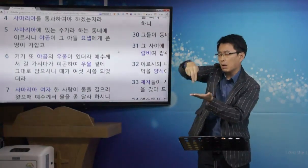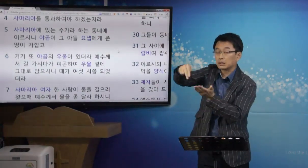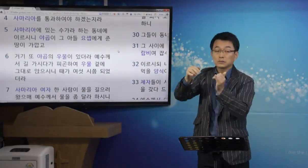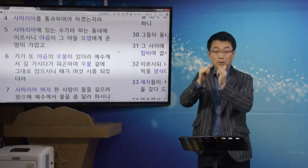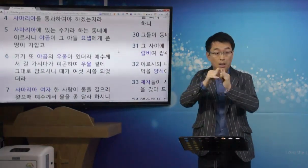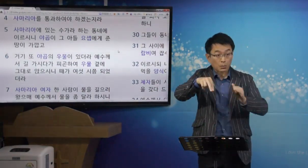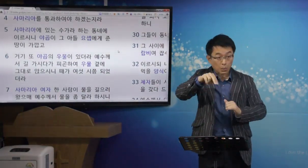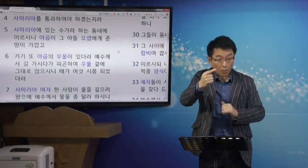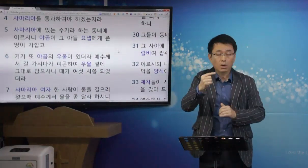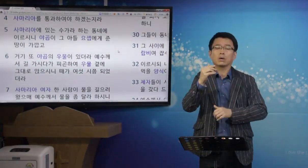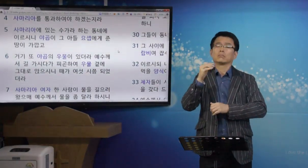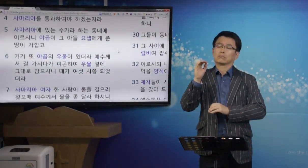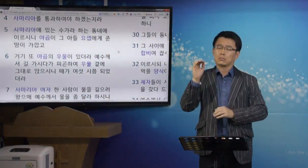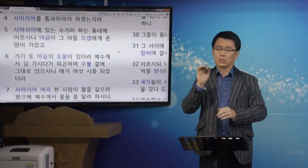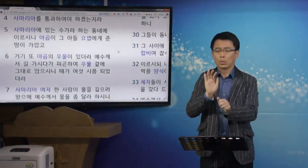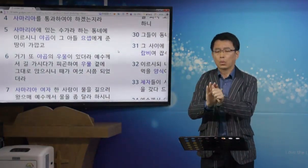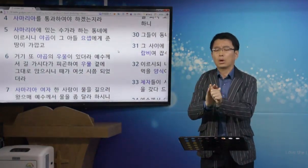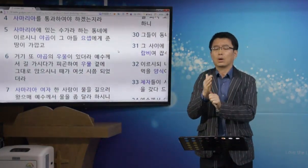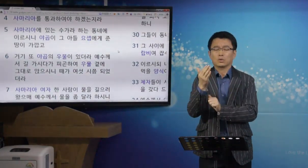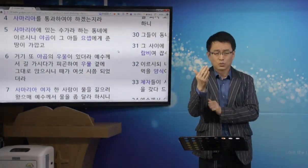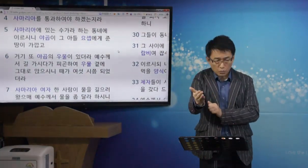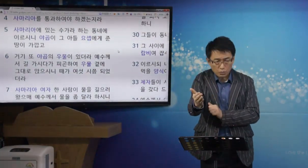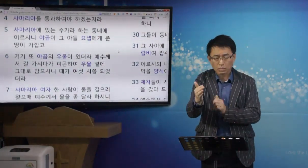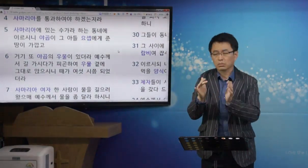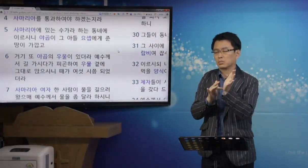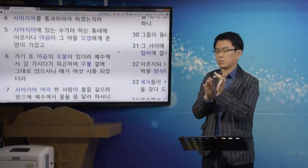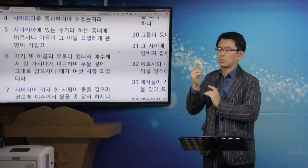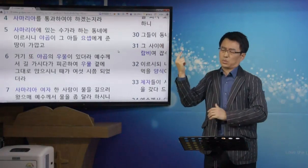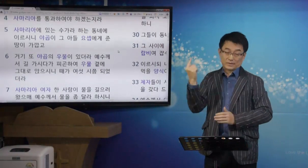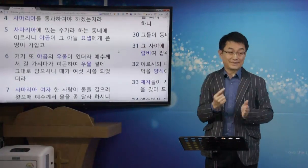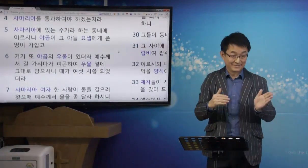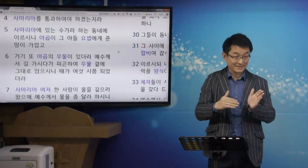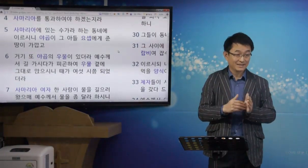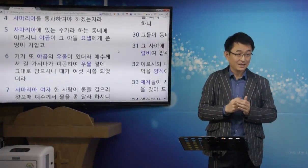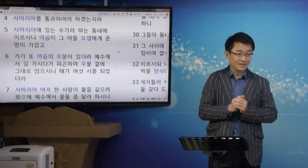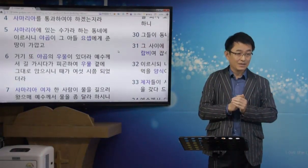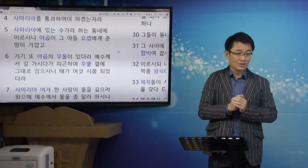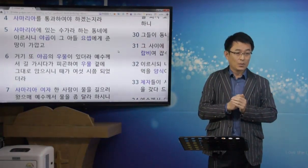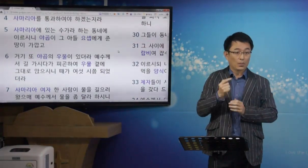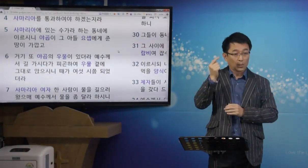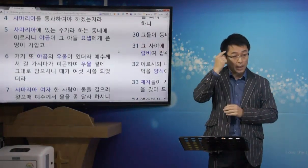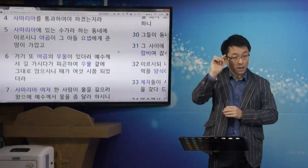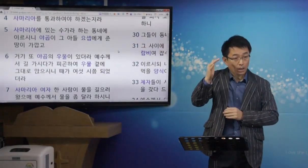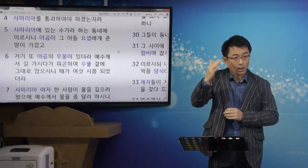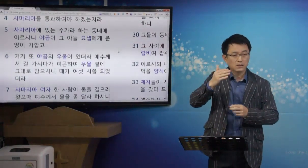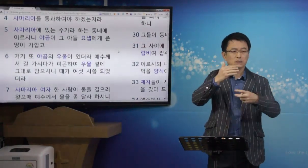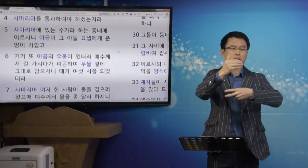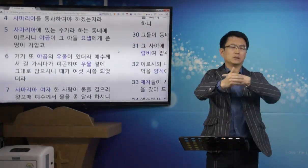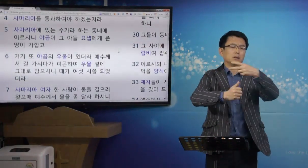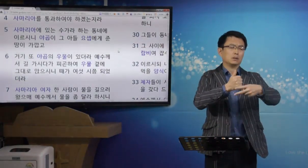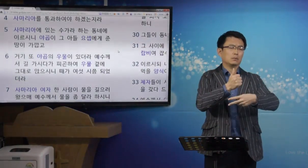찾고자 갈망하고 있는 그 사람을 도와주기 위해서 오셨습니다.